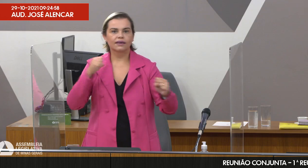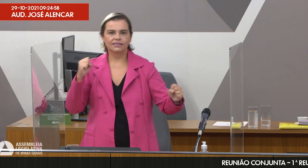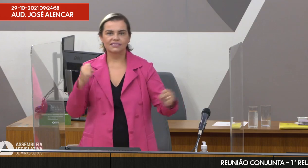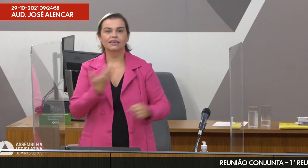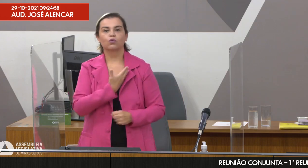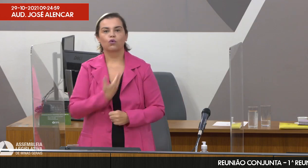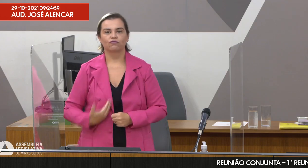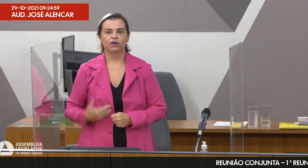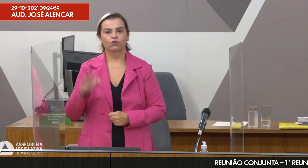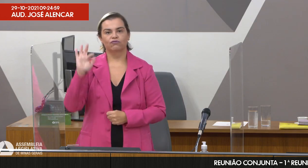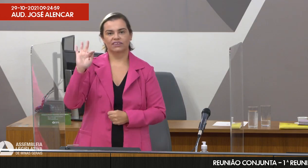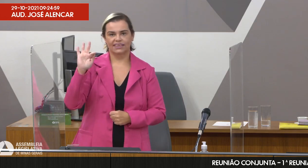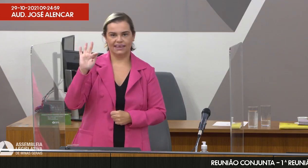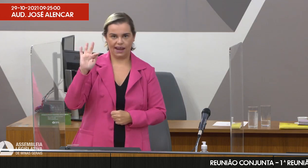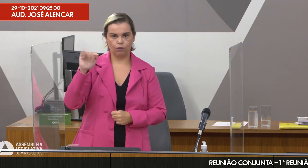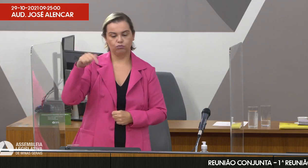Então, são dois projetos grandiosos